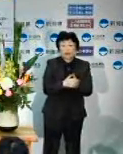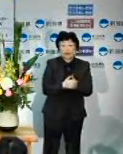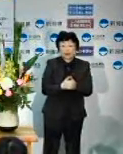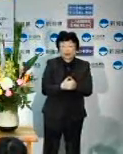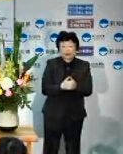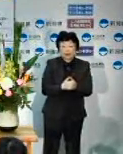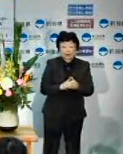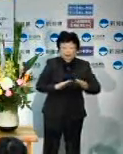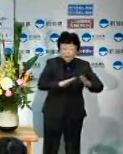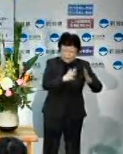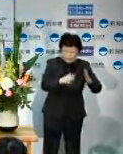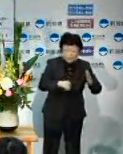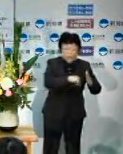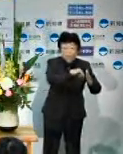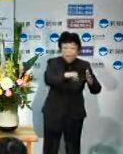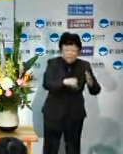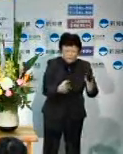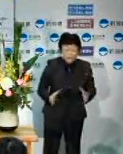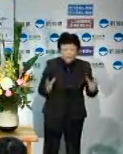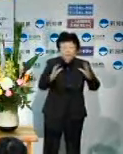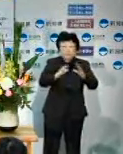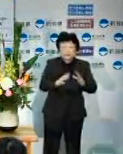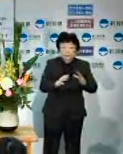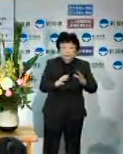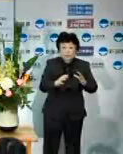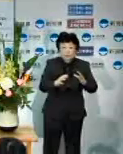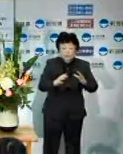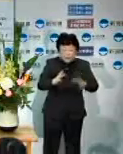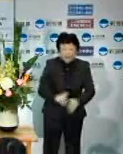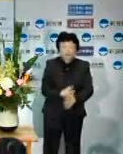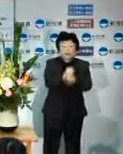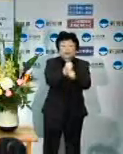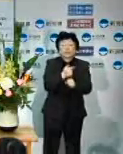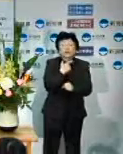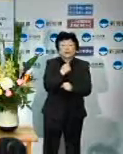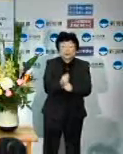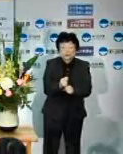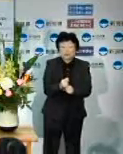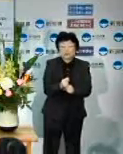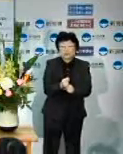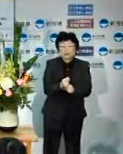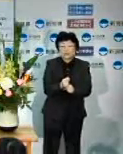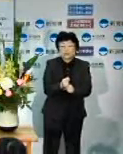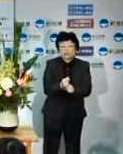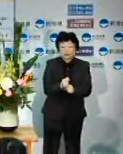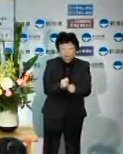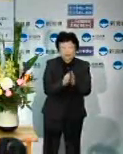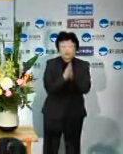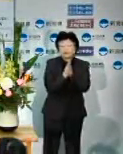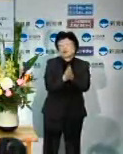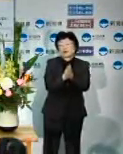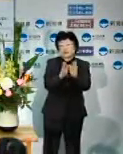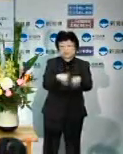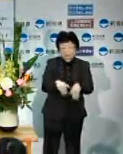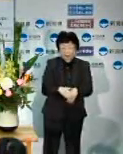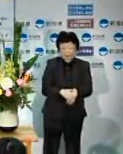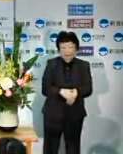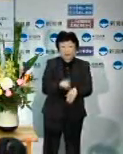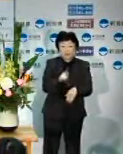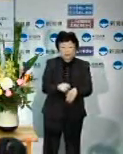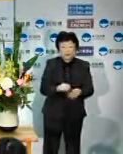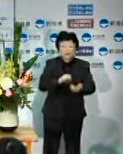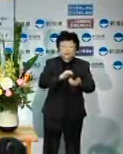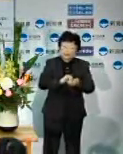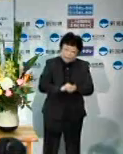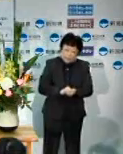さに議論してきたことを持ち寄って取りまとめていただくということであったわけなので、それをぜ